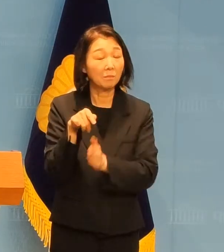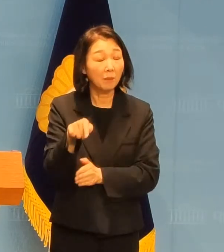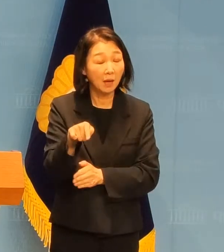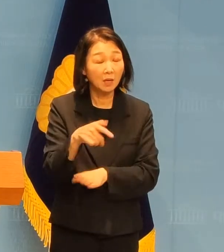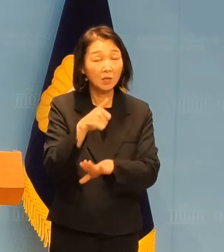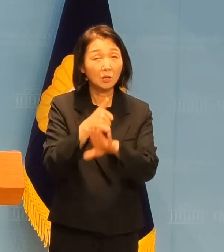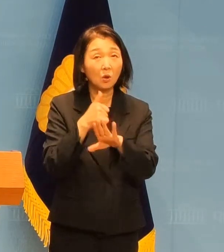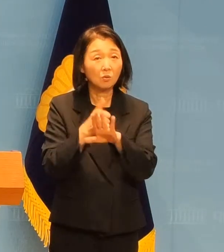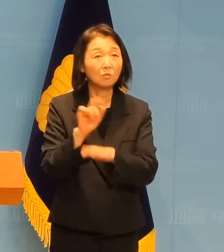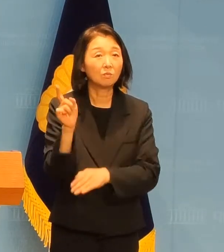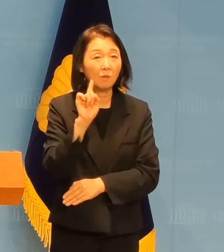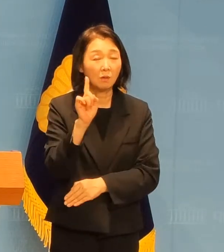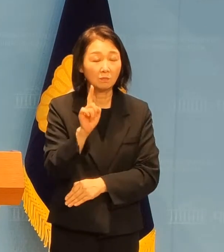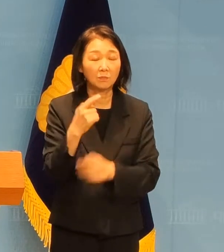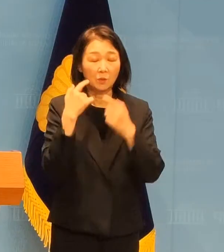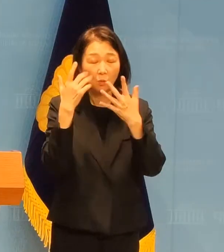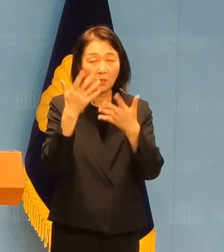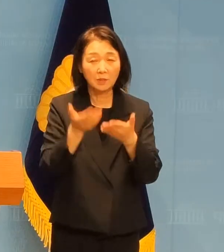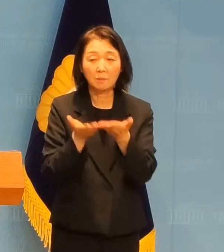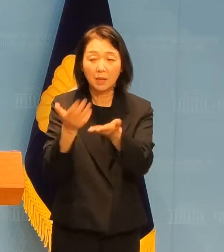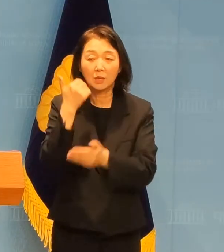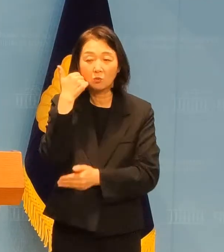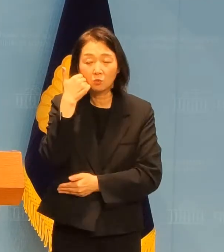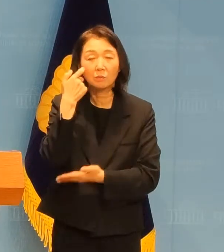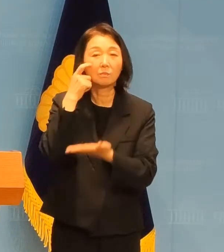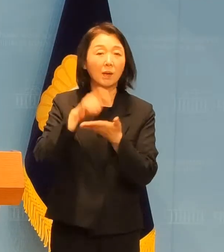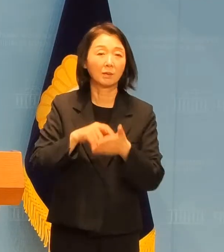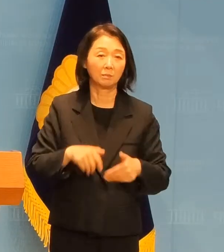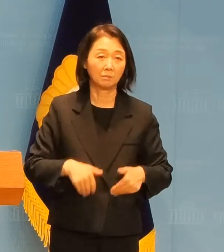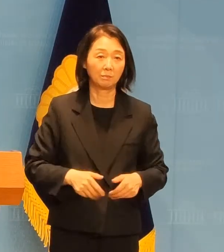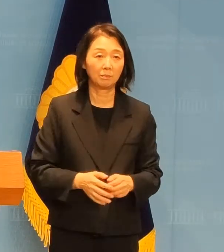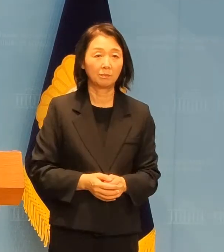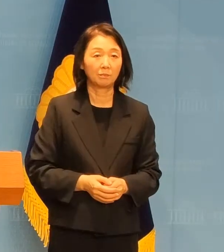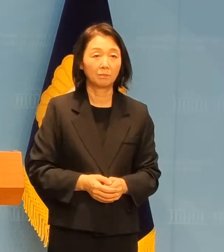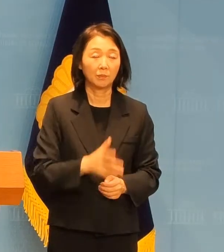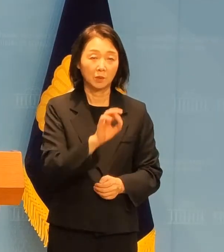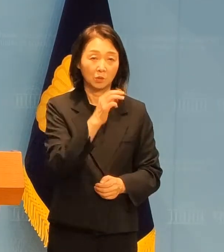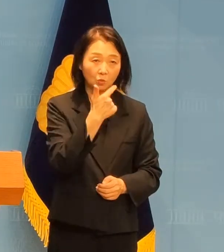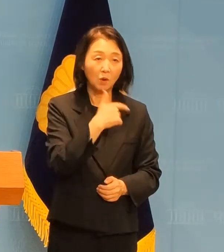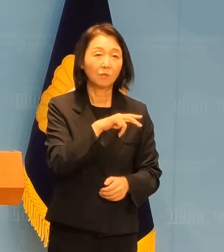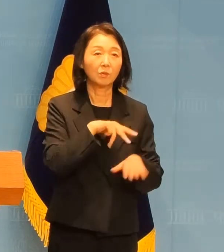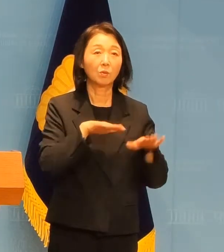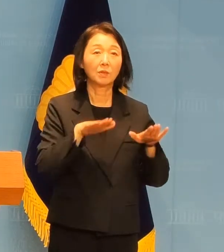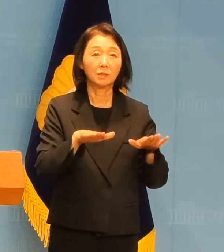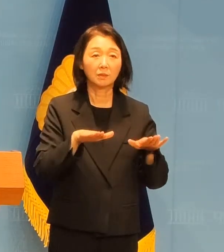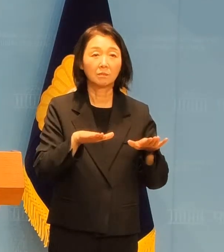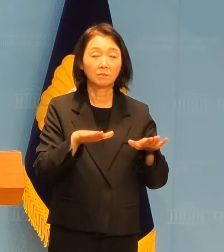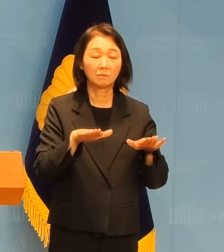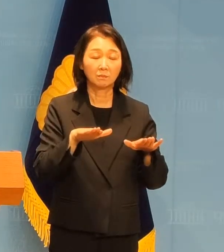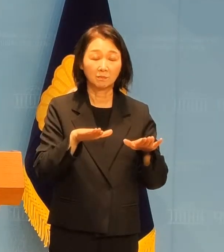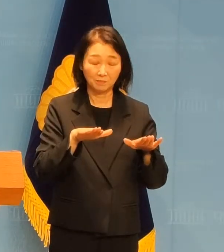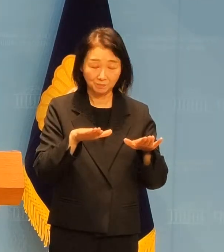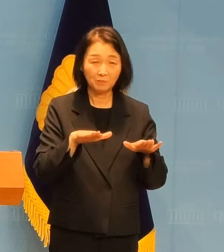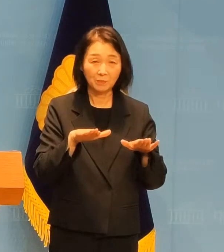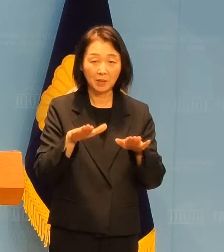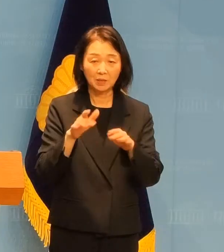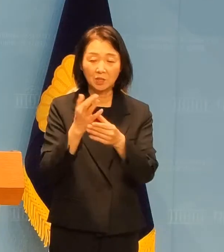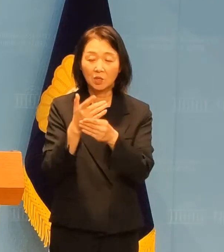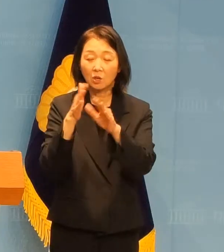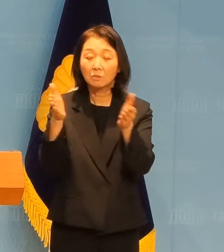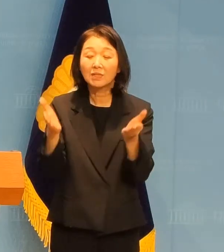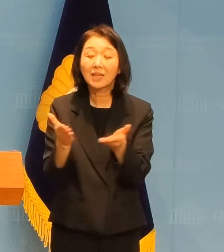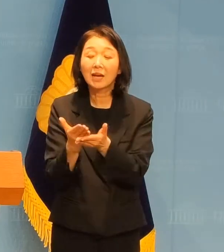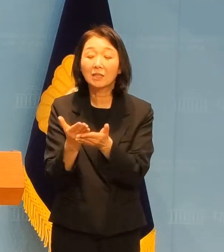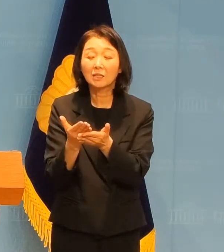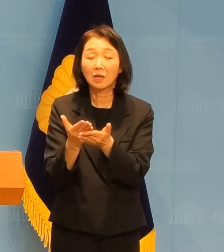종착지도 반드시 밝혀져야 합니다. 권성동 의원은 이제라도 왕자가 새겨진 현금 상자